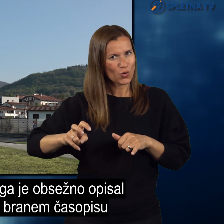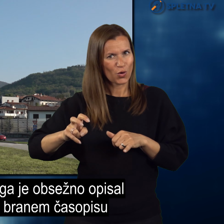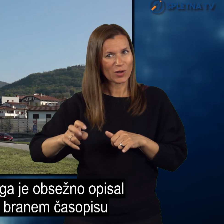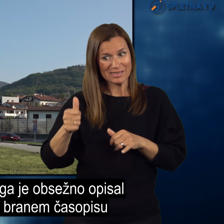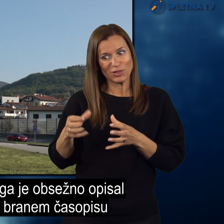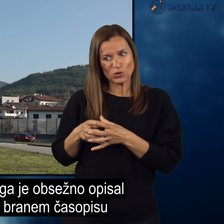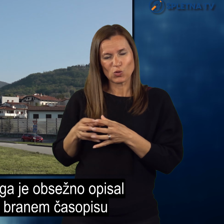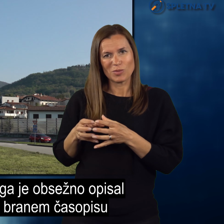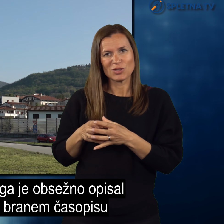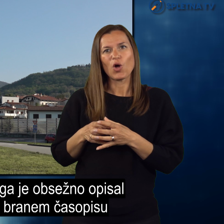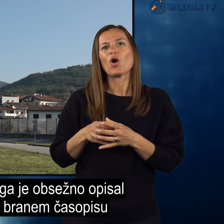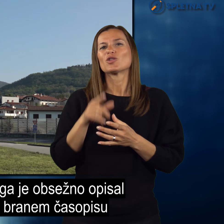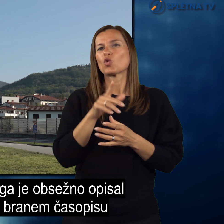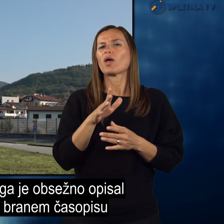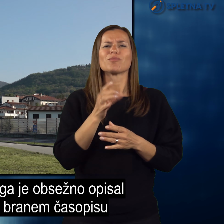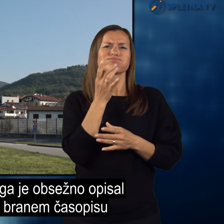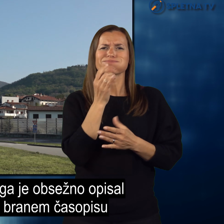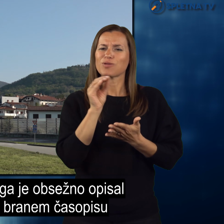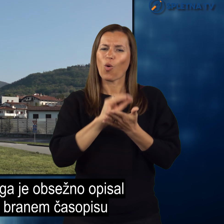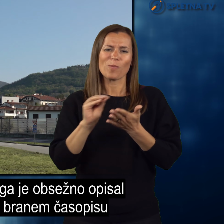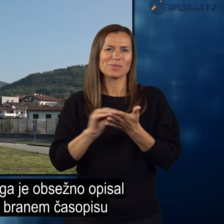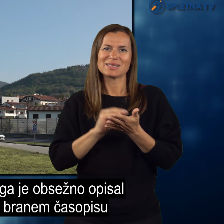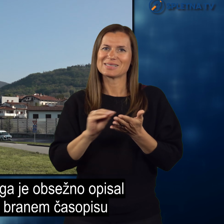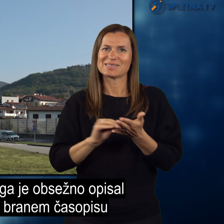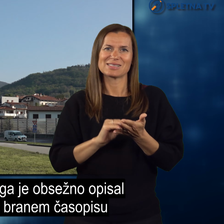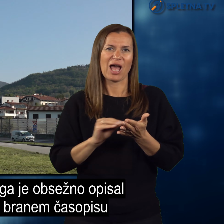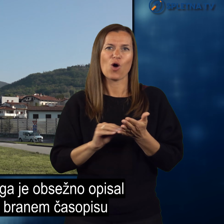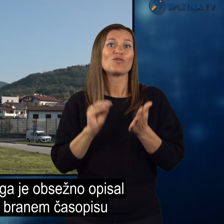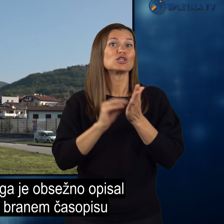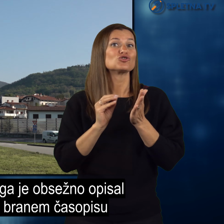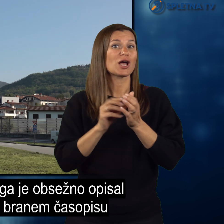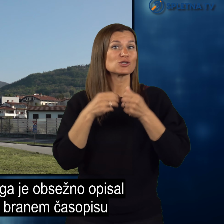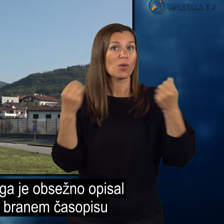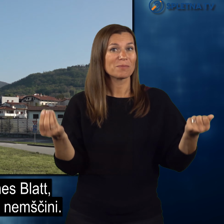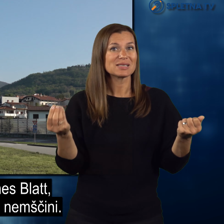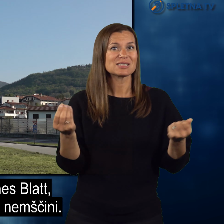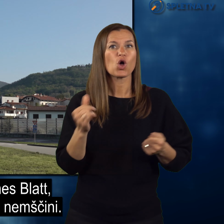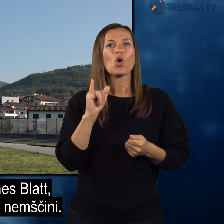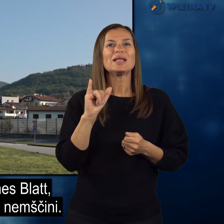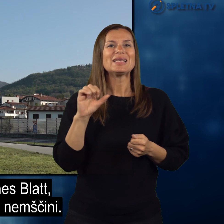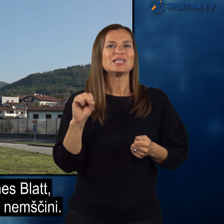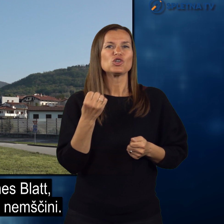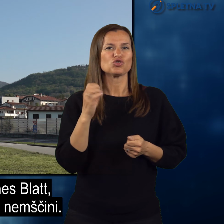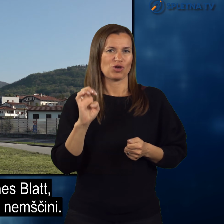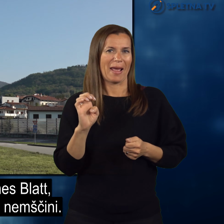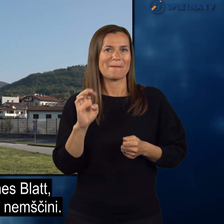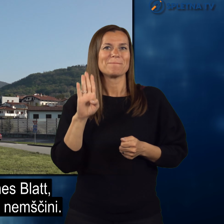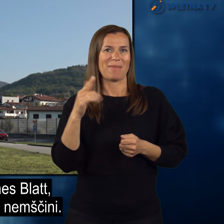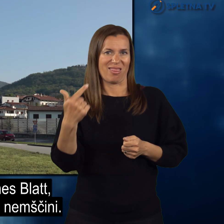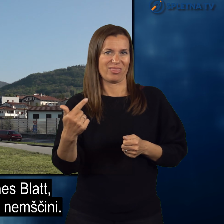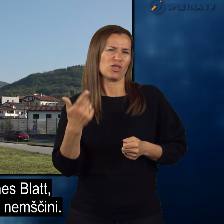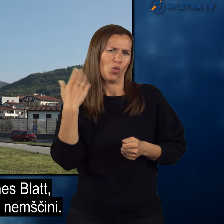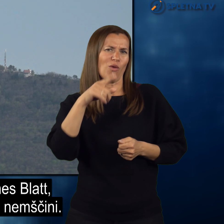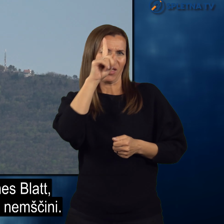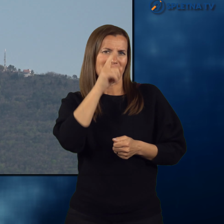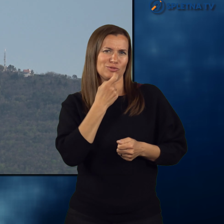gojencev, ki ga je obsežno opisal v takratnem zelo branem časopisu Illyrische Blatt, seveda